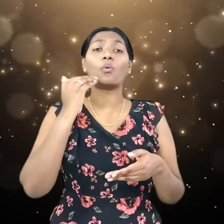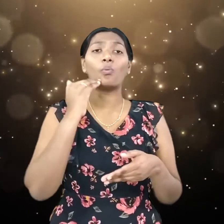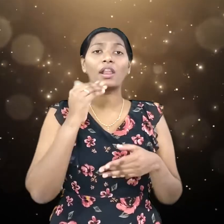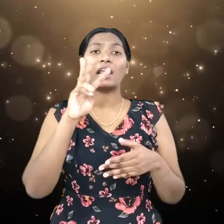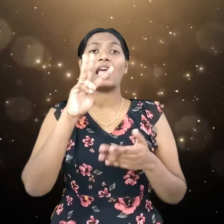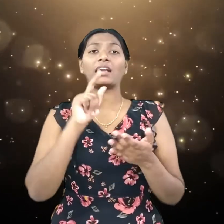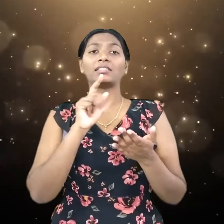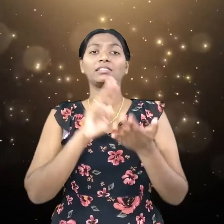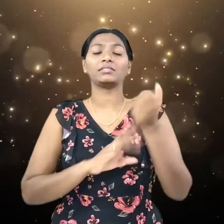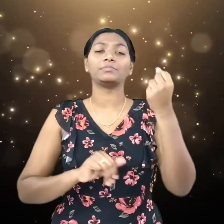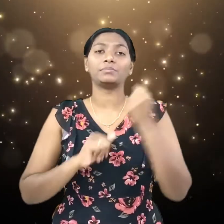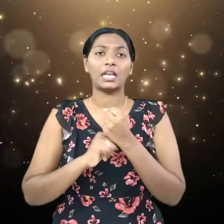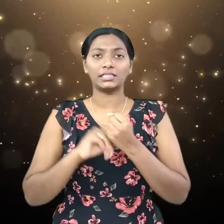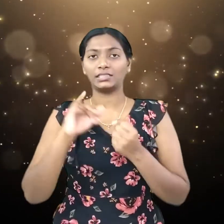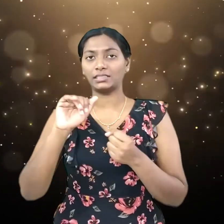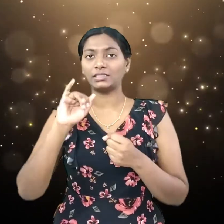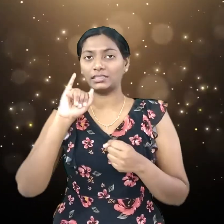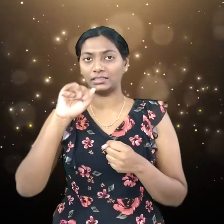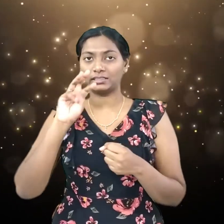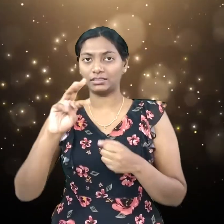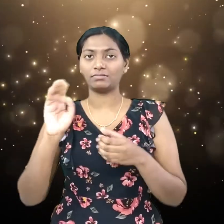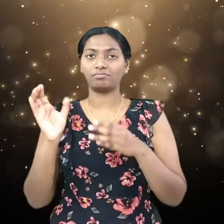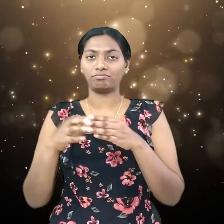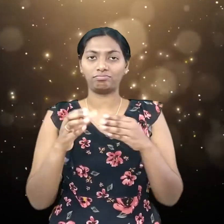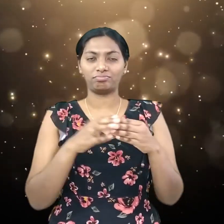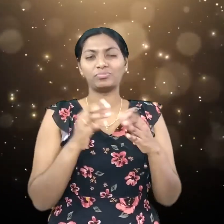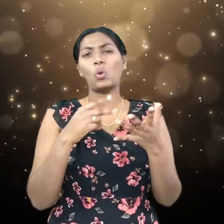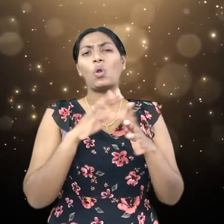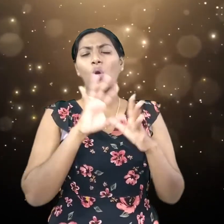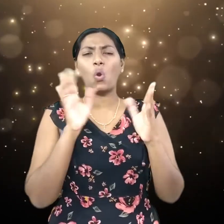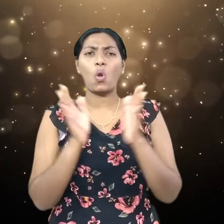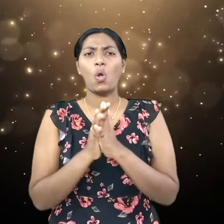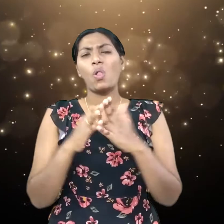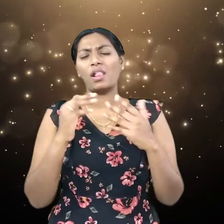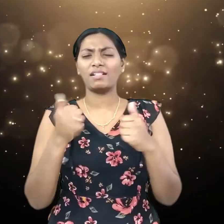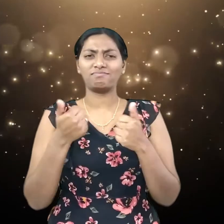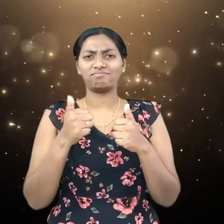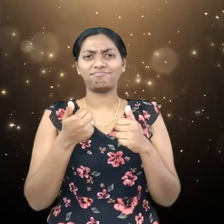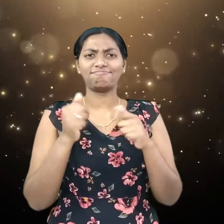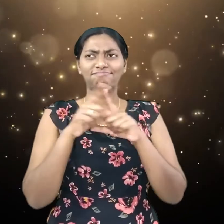तक? 31 मार्च तक। बहुत बड़ा पैसा नहीं, सही? सो वी आर डूइंग दैट, सो